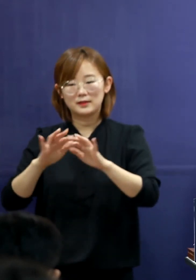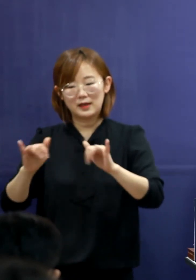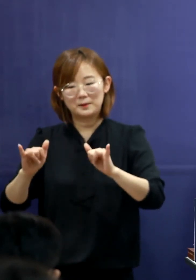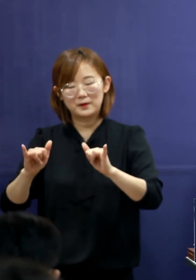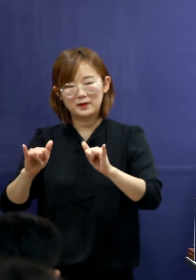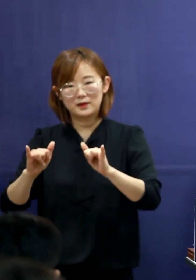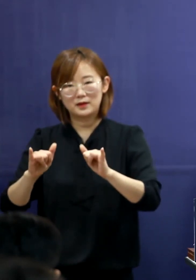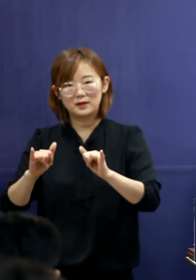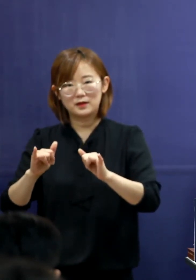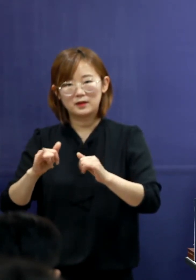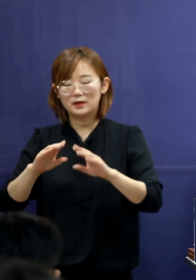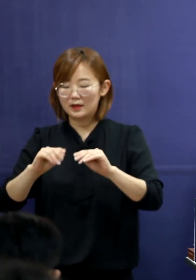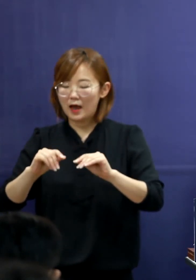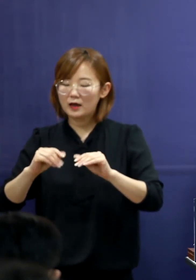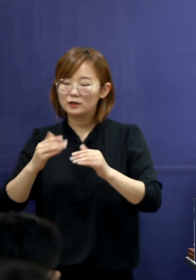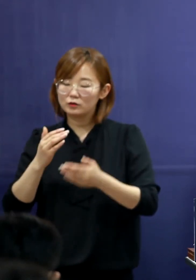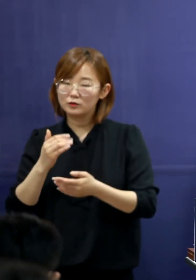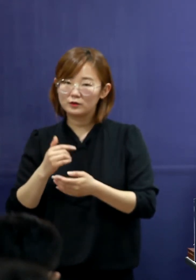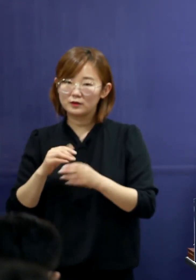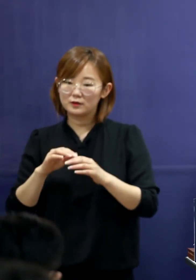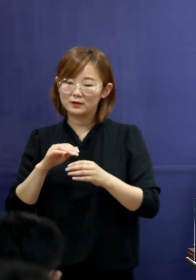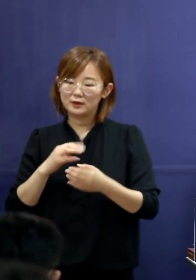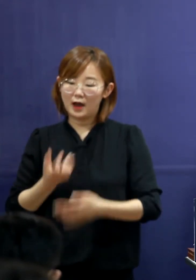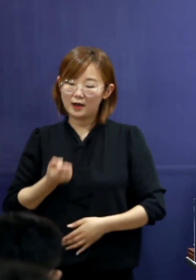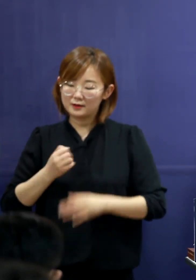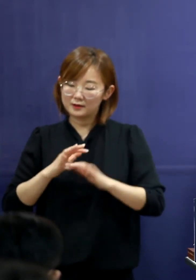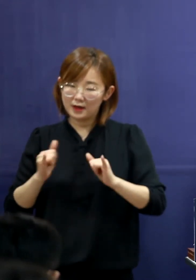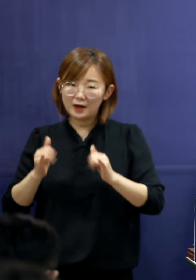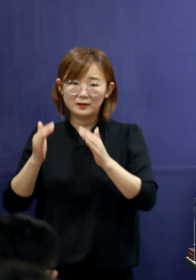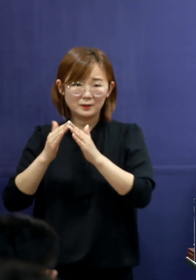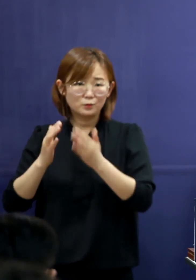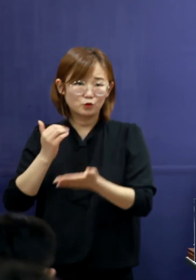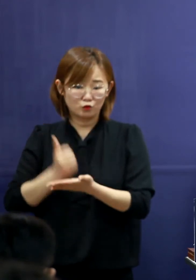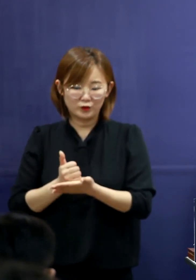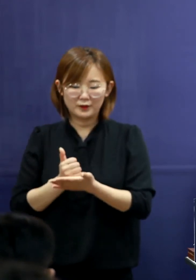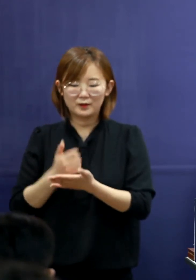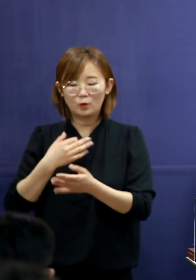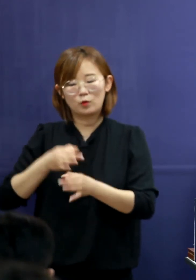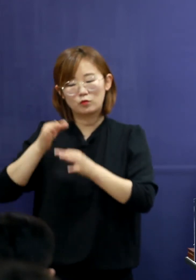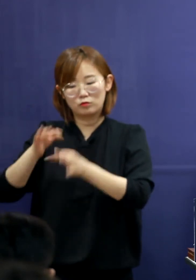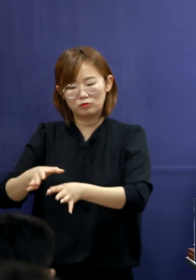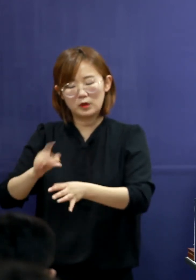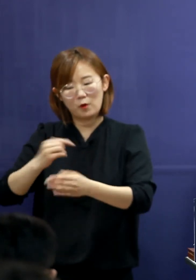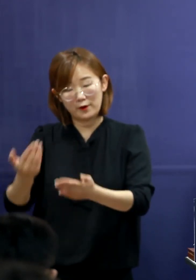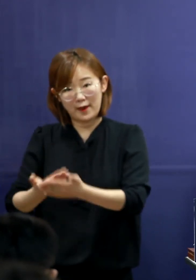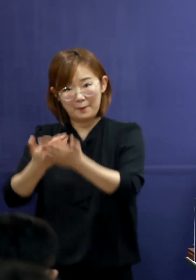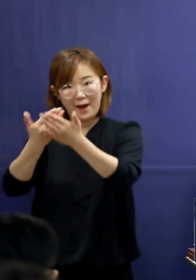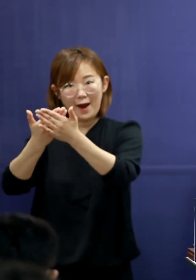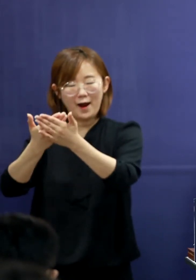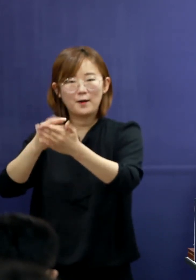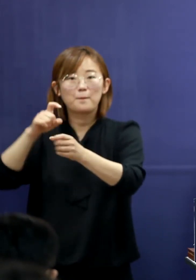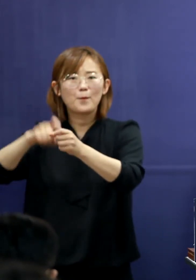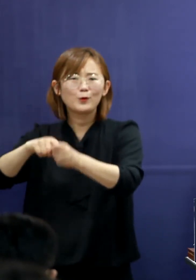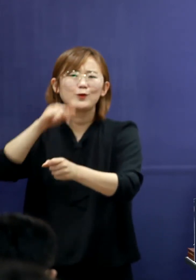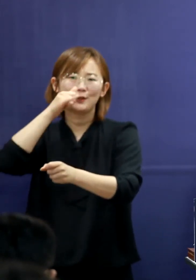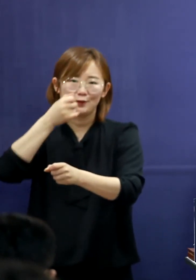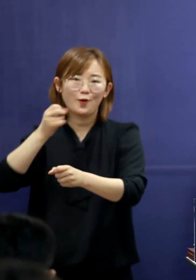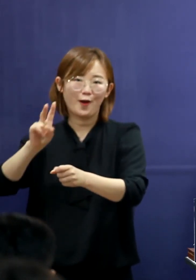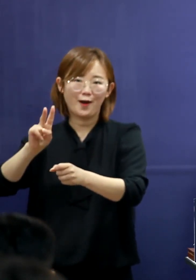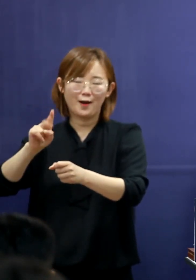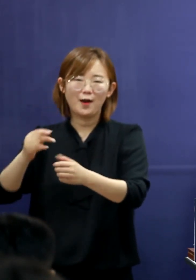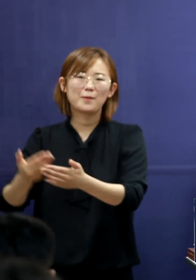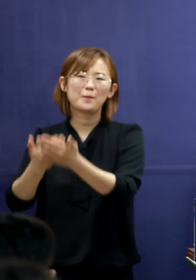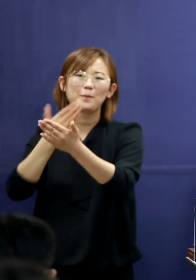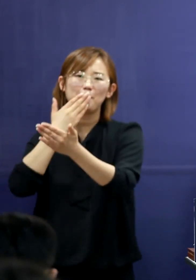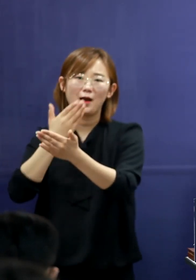해서 개발을 하고 뭐 이러는 건데 거기 사시는 분들이 대체로 이제 좀